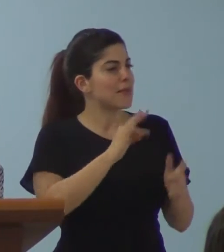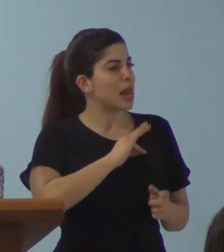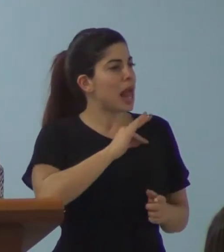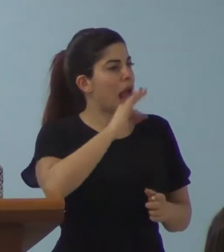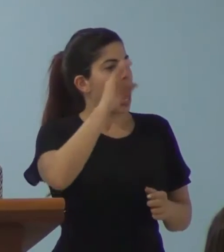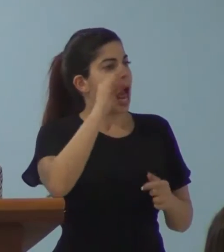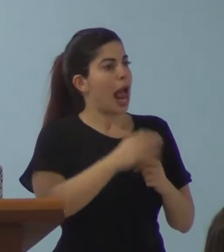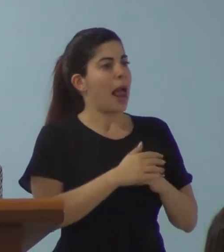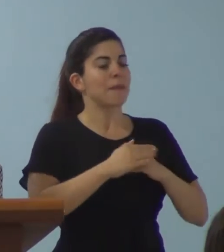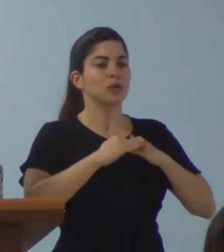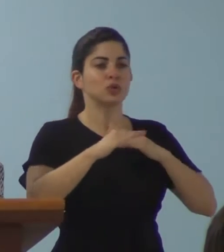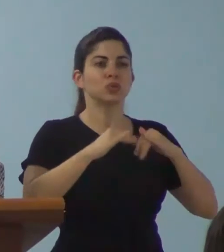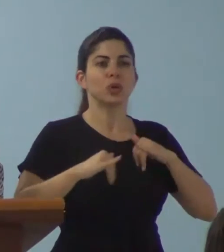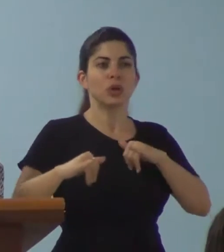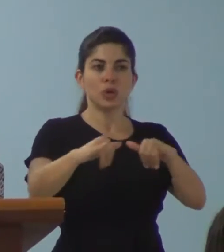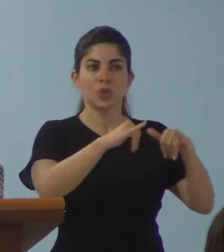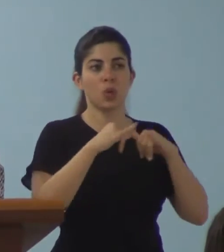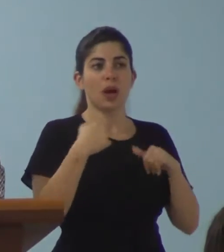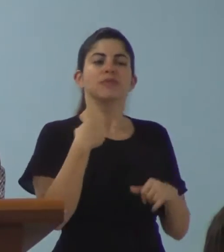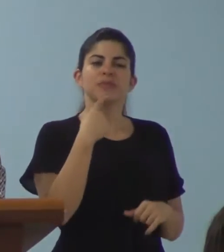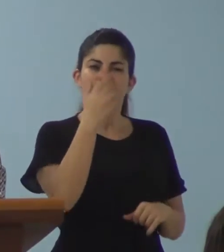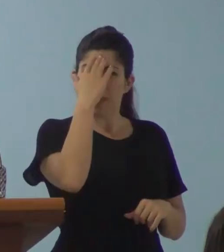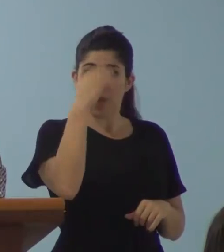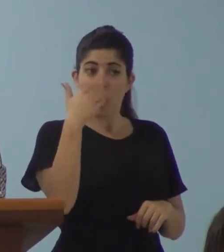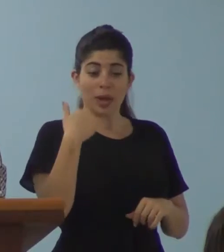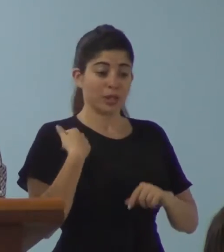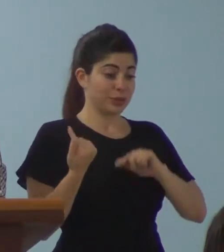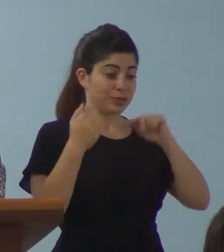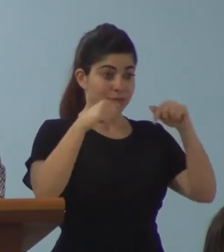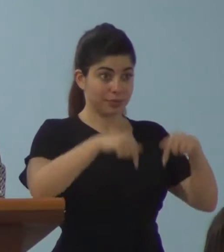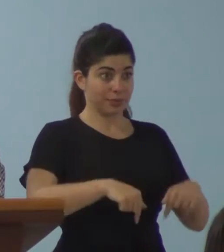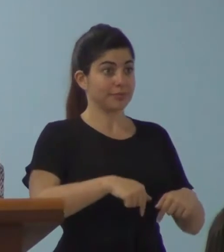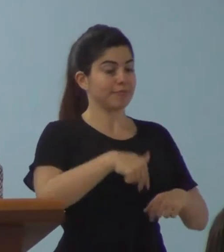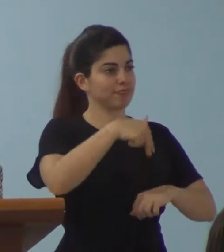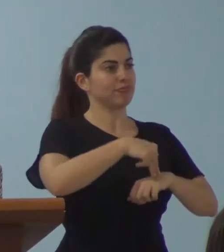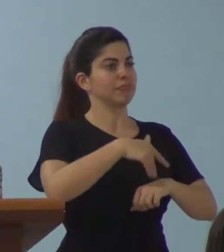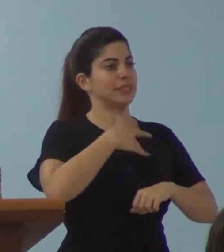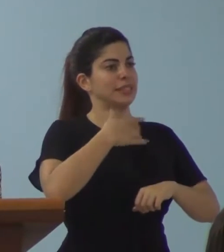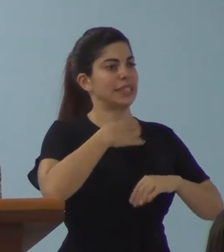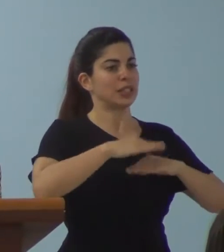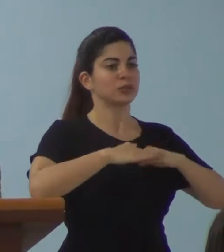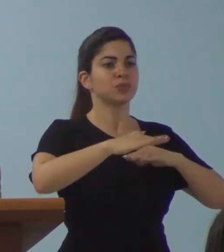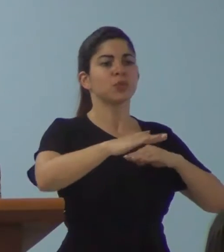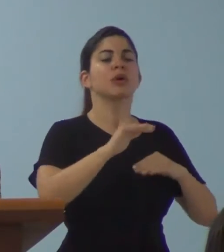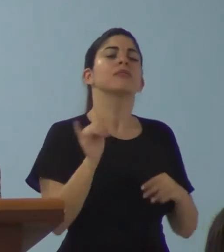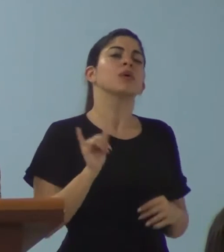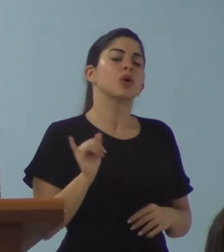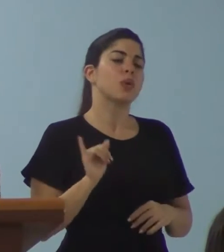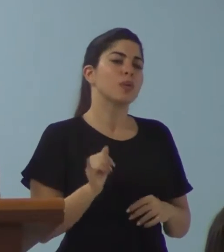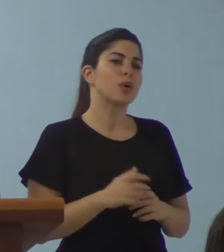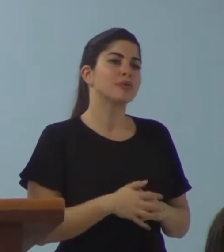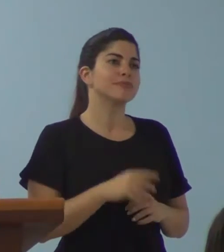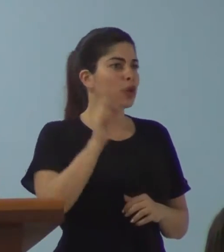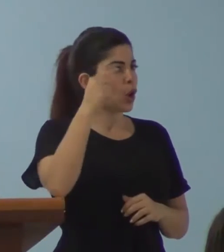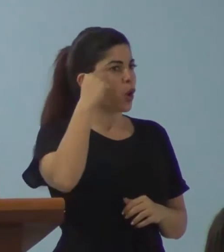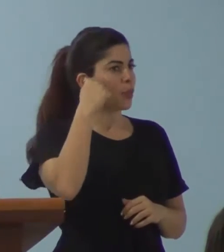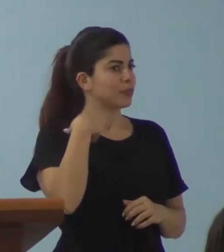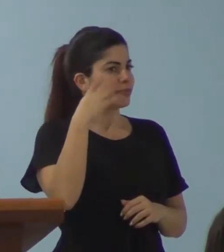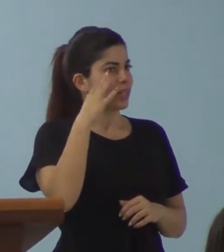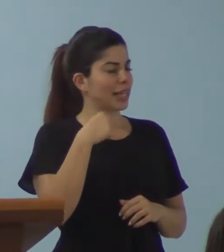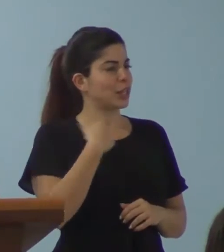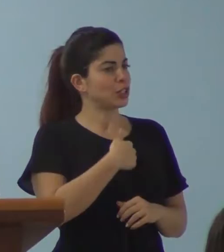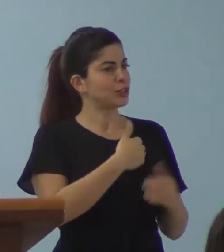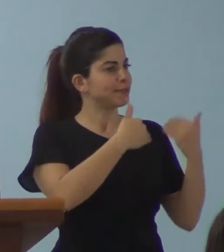y empareja el suelo. Lo digo porque al estar aquí es un suelo que como gobierno creo que